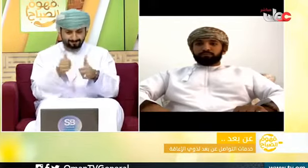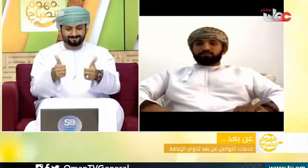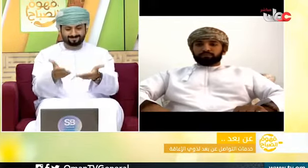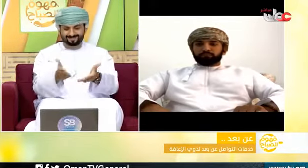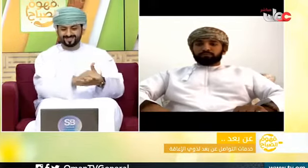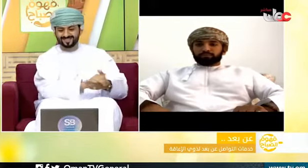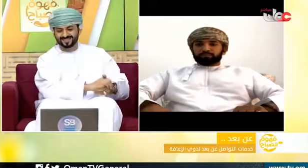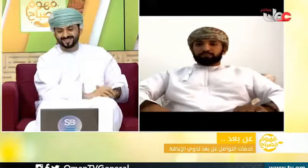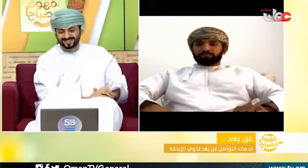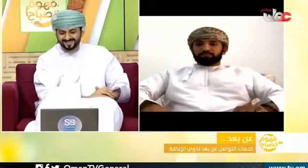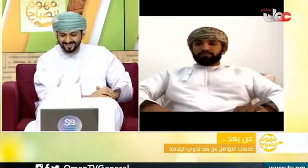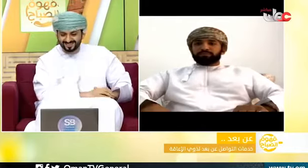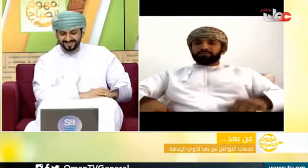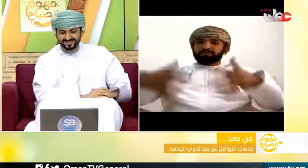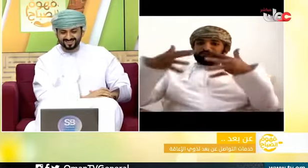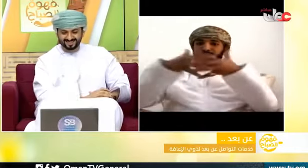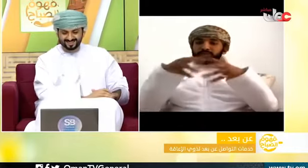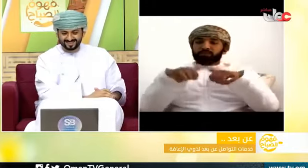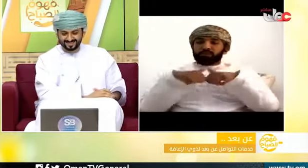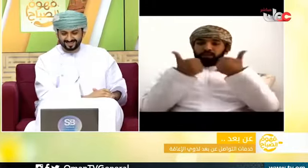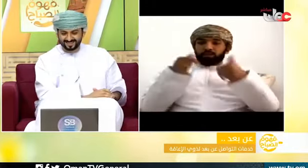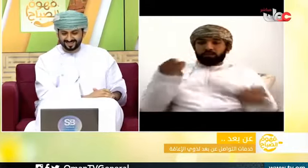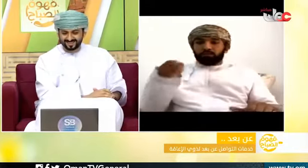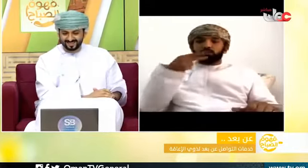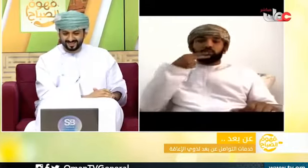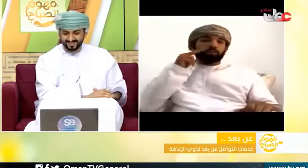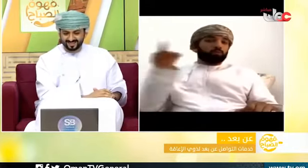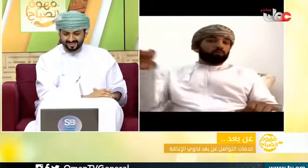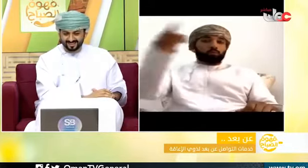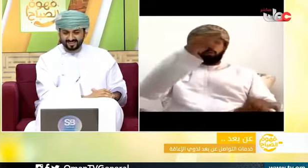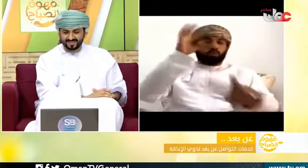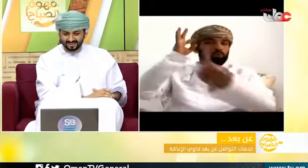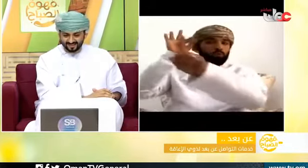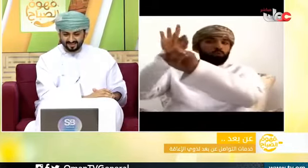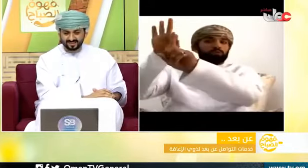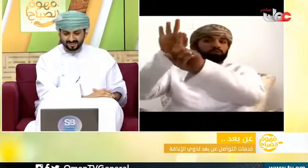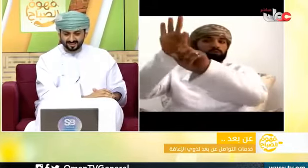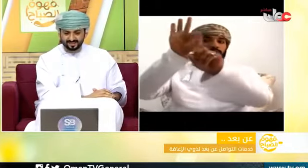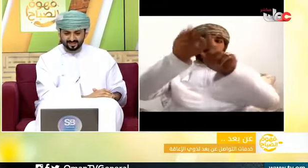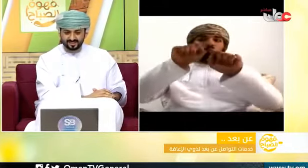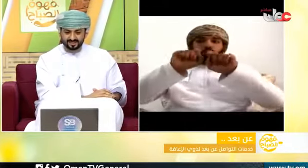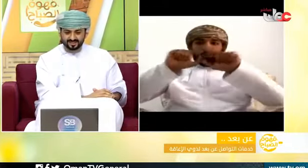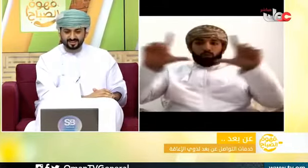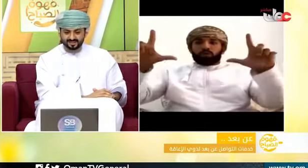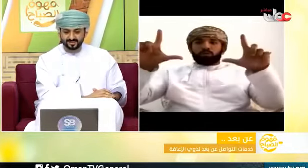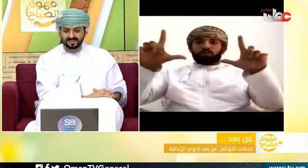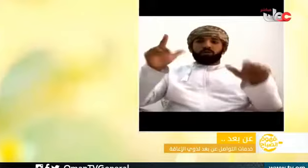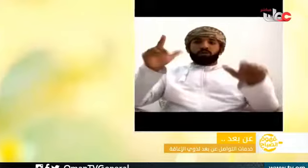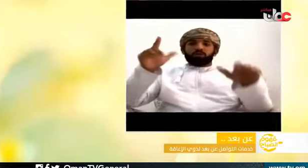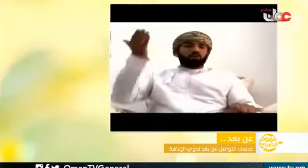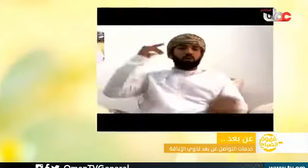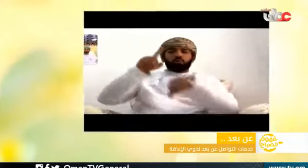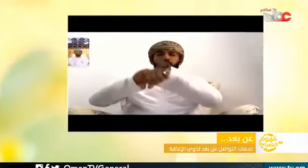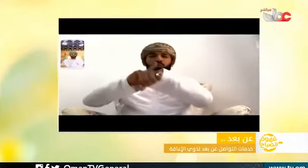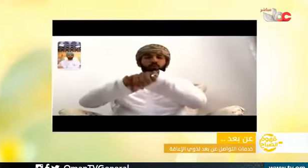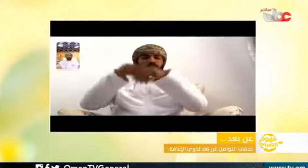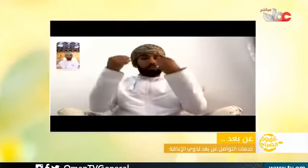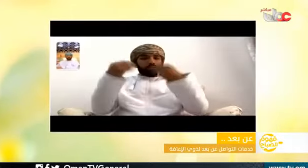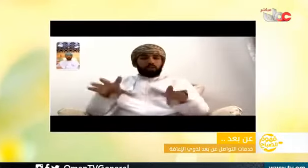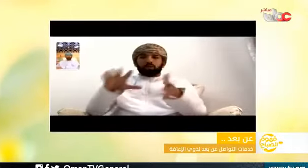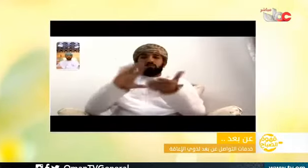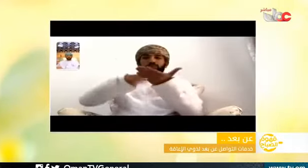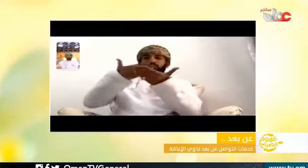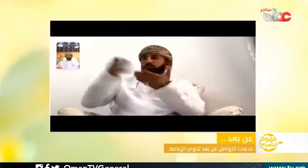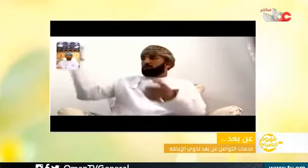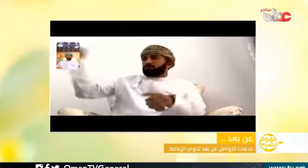عن هذه الخدمة التقنية؟ نعم، شركة حياة لتكنولوجيا المعلومات هي يعني التي تصل المعلومة لكل الأشخاص